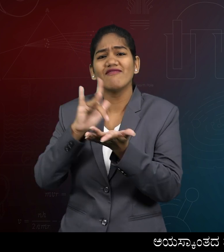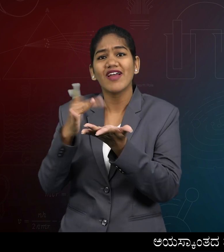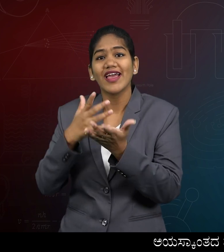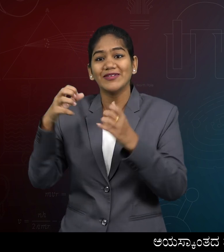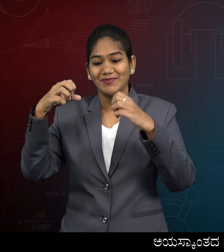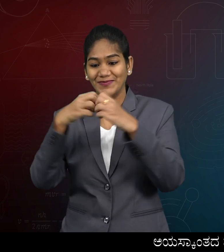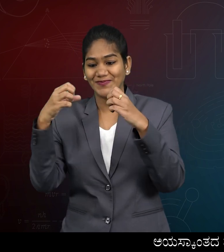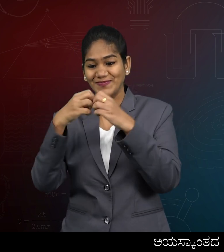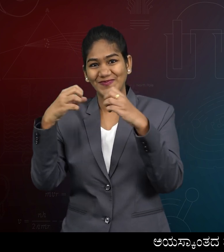ಬೀರುತ್ತದೆ.